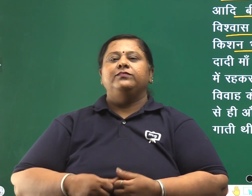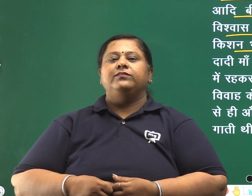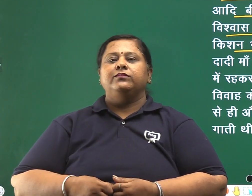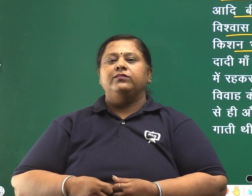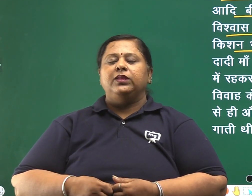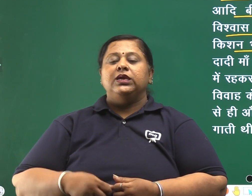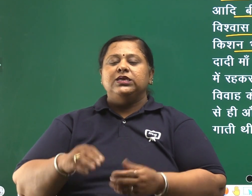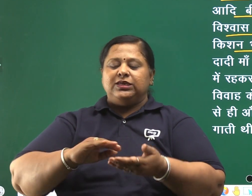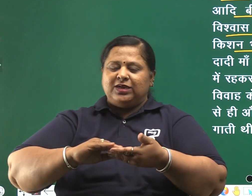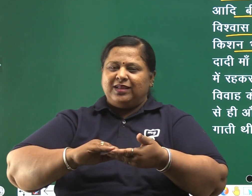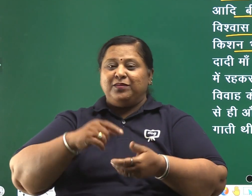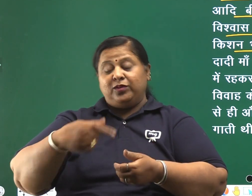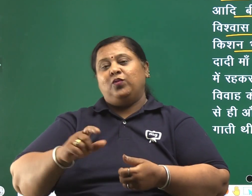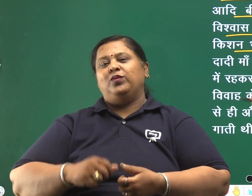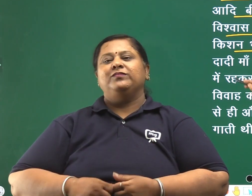शादी में तो